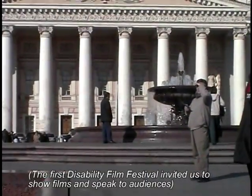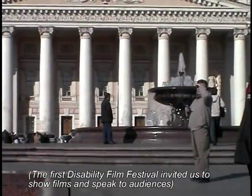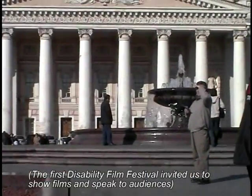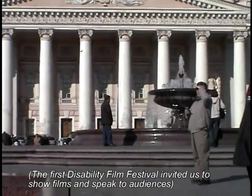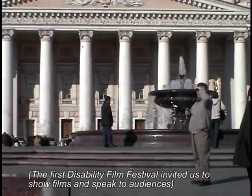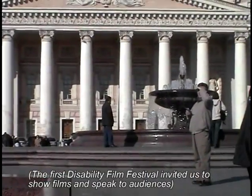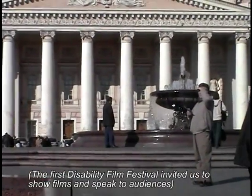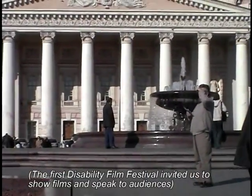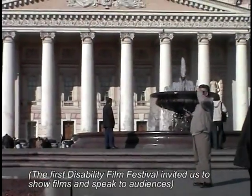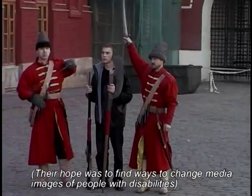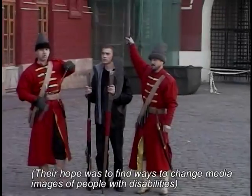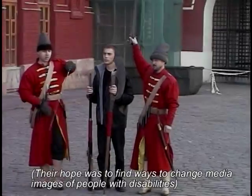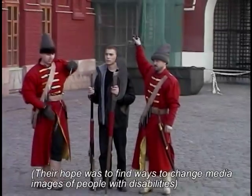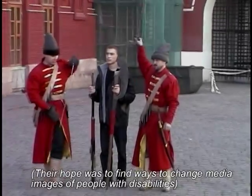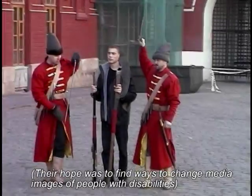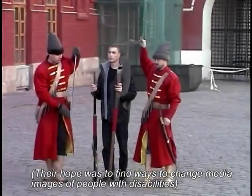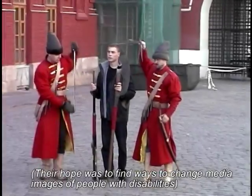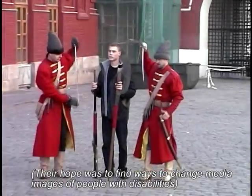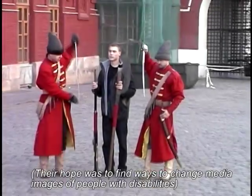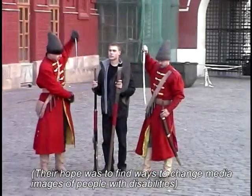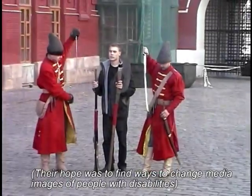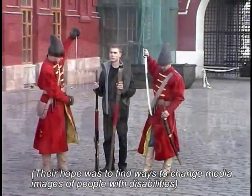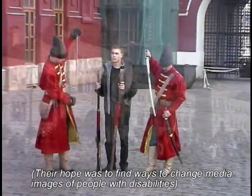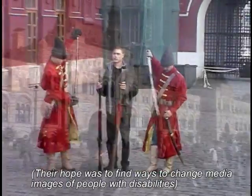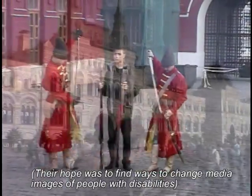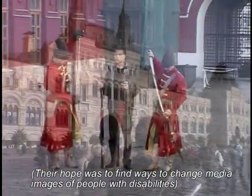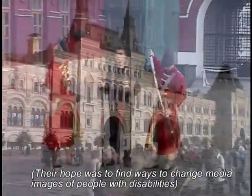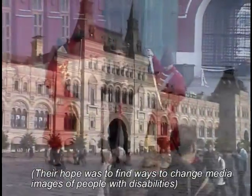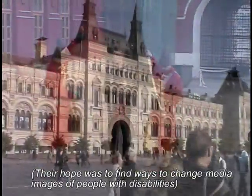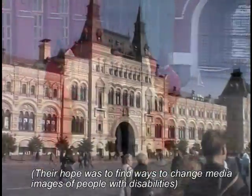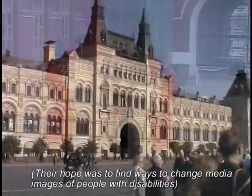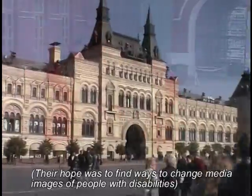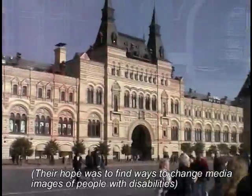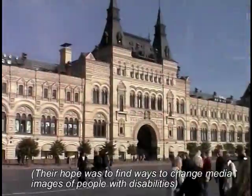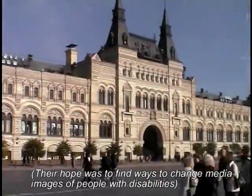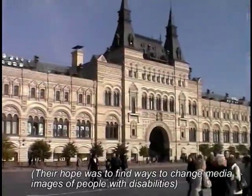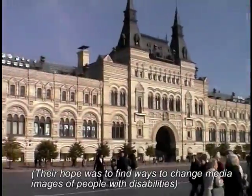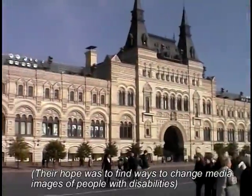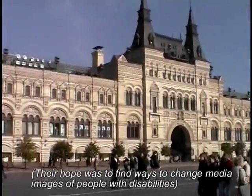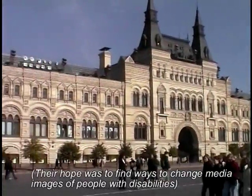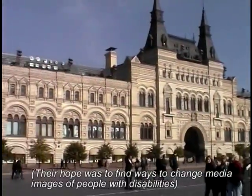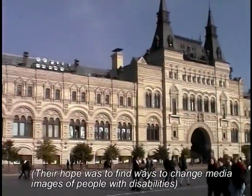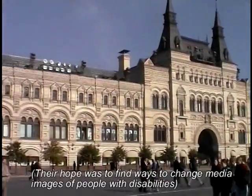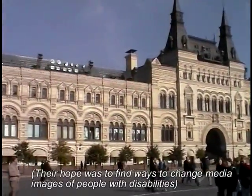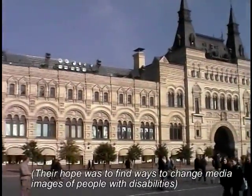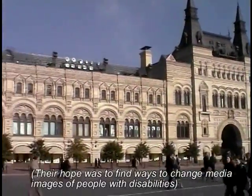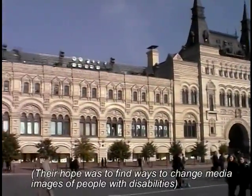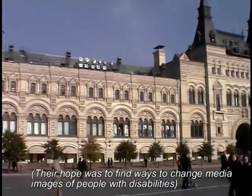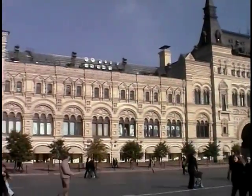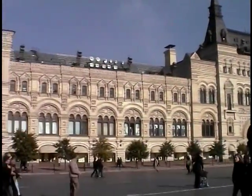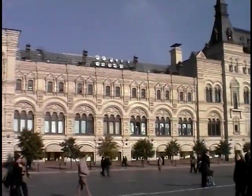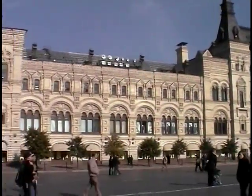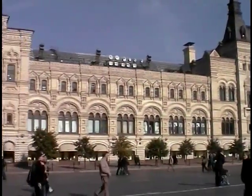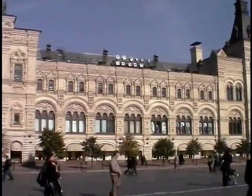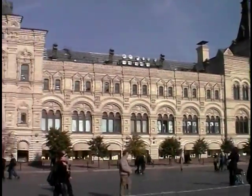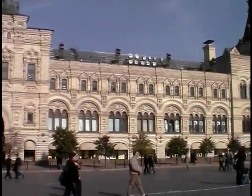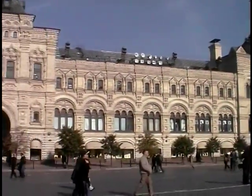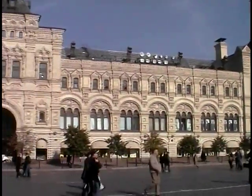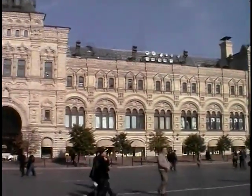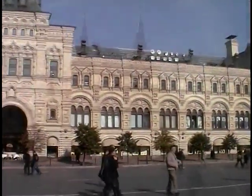гостей. Нам всем миром надо породниться, чтобы